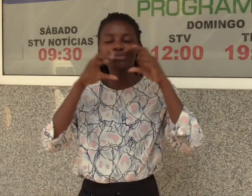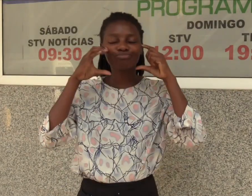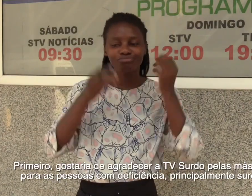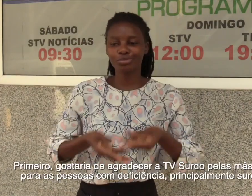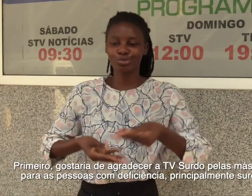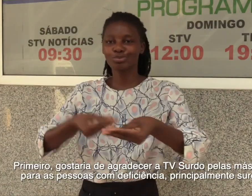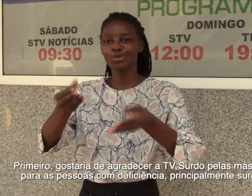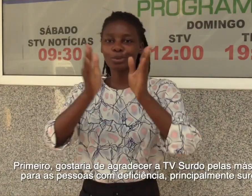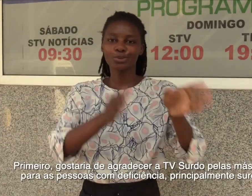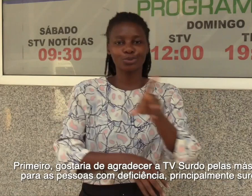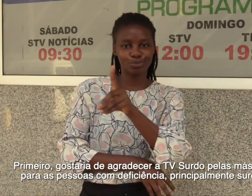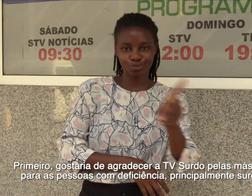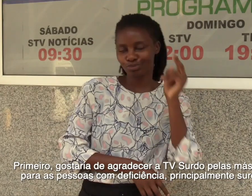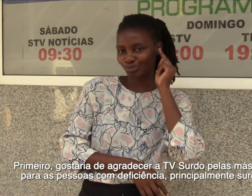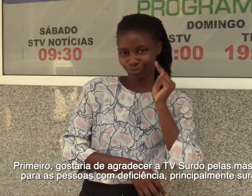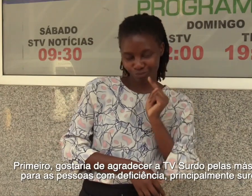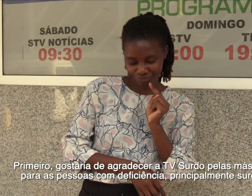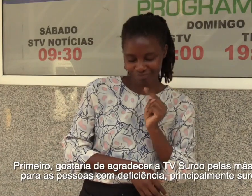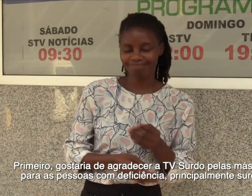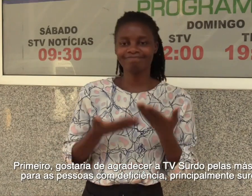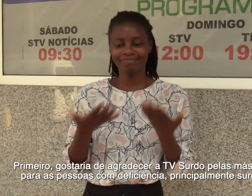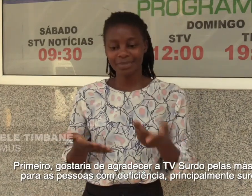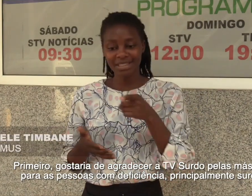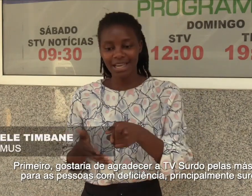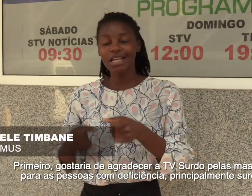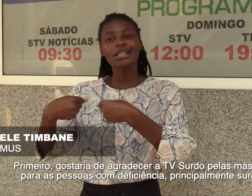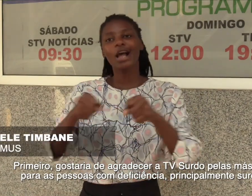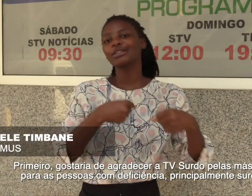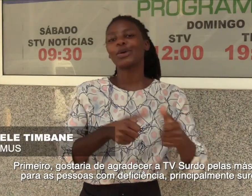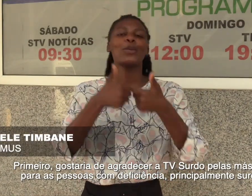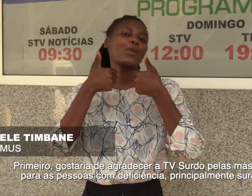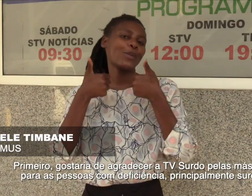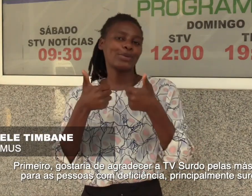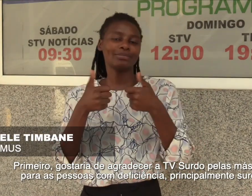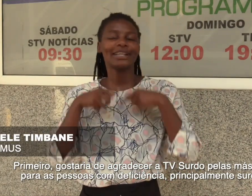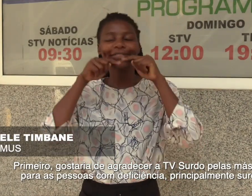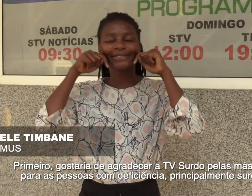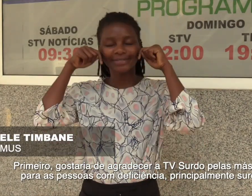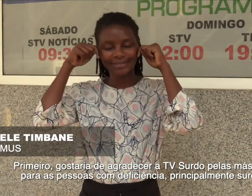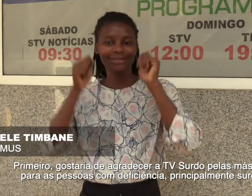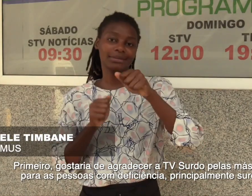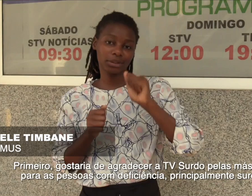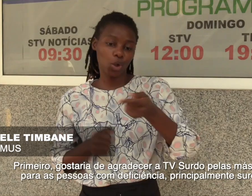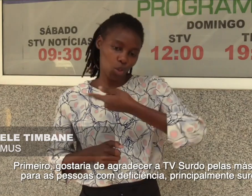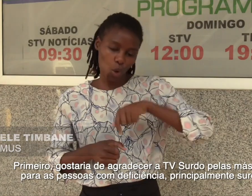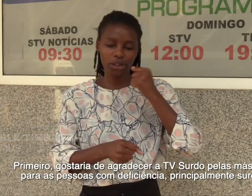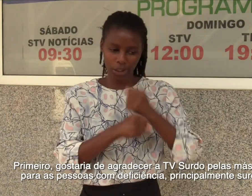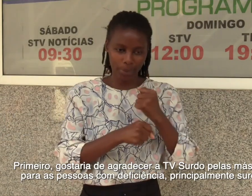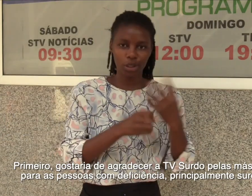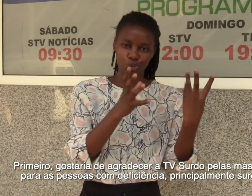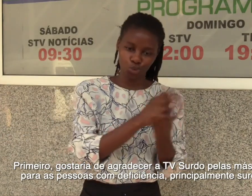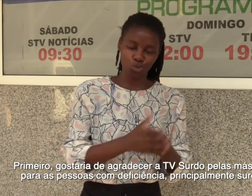Primeiro, gostaria de agradecer a TV surdo pela ajuda das máscaras para pessoas com deficiência,